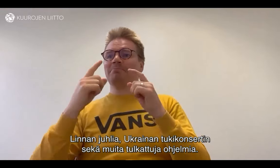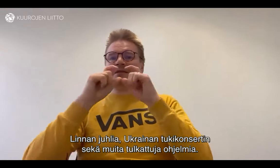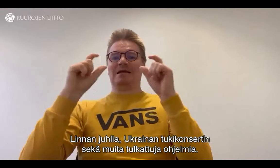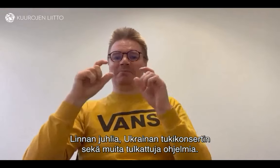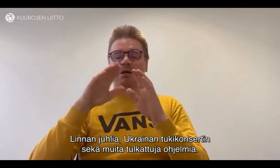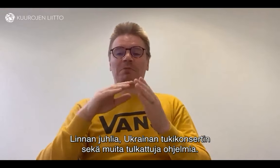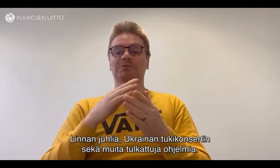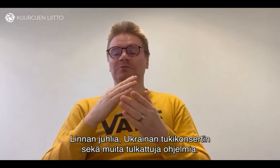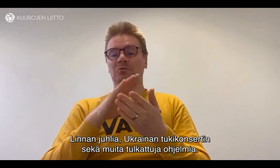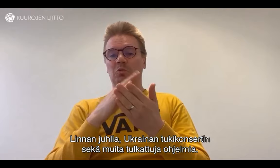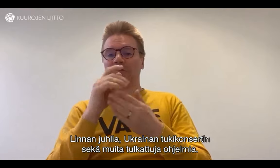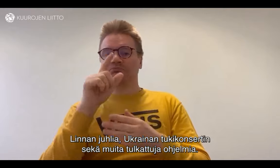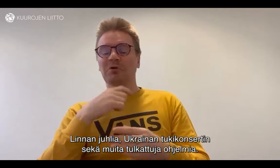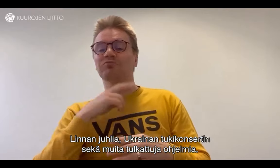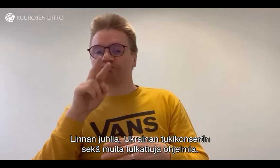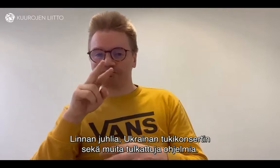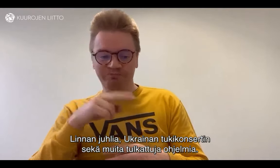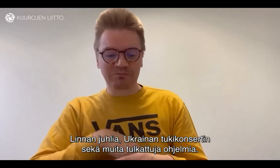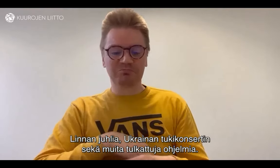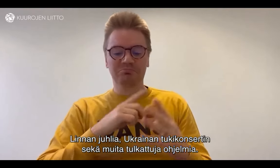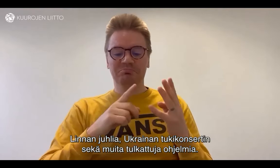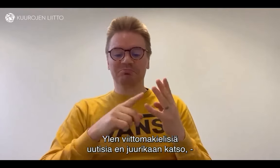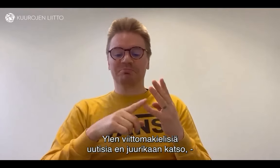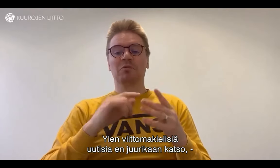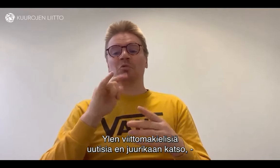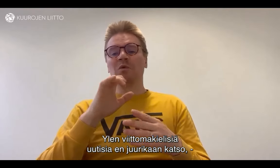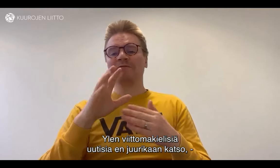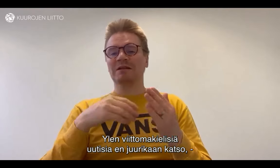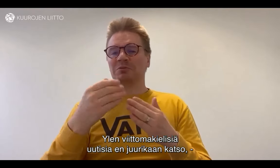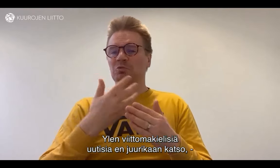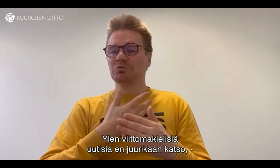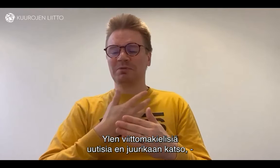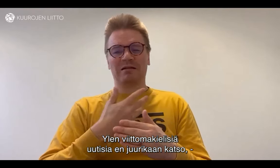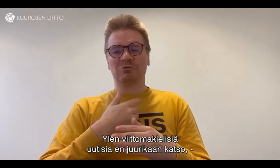Linnanjuhlia, Ukrainan tukikonsertin sekä muita tulkattuja ohjelmia.